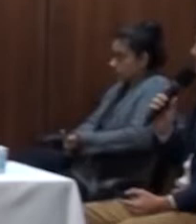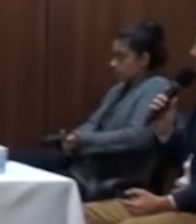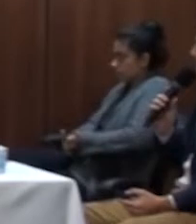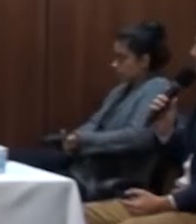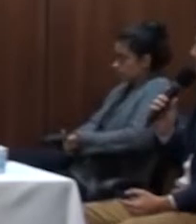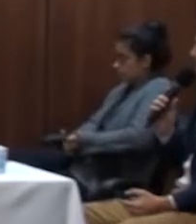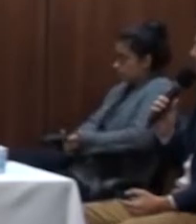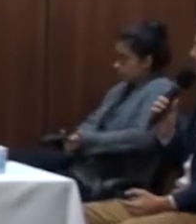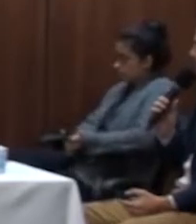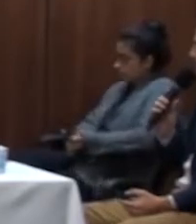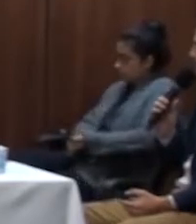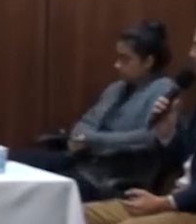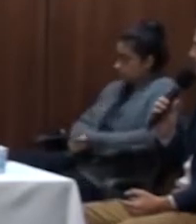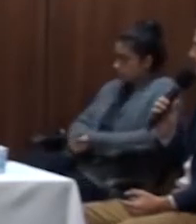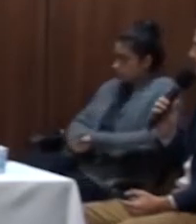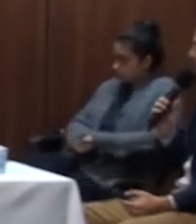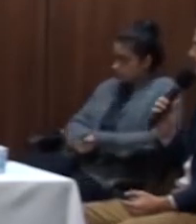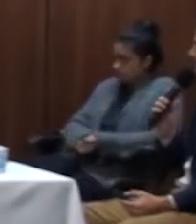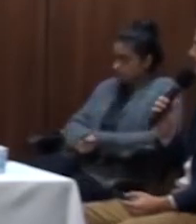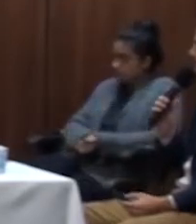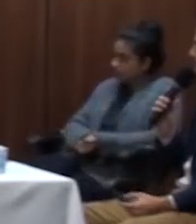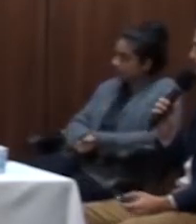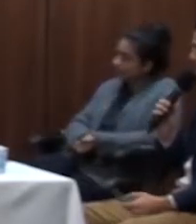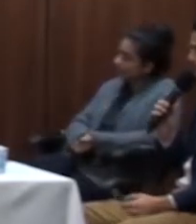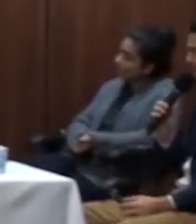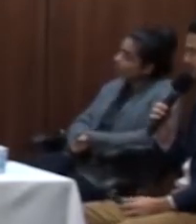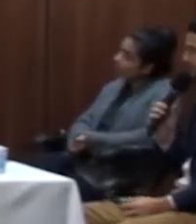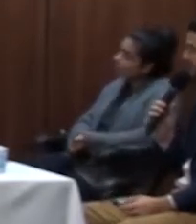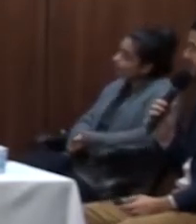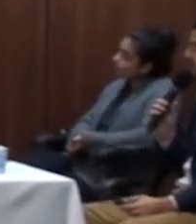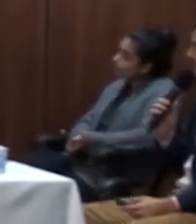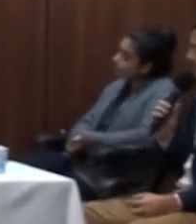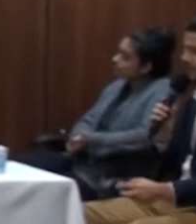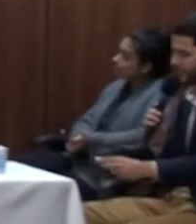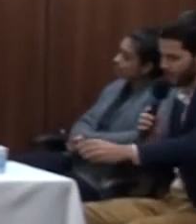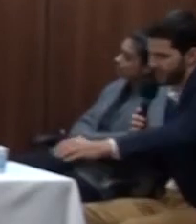Aí, quer continuar? Posso continuar? A gente vai dividindo.